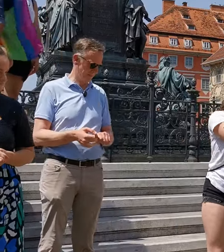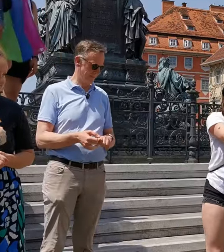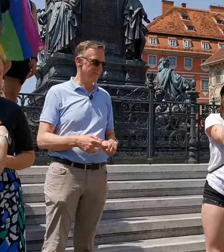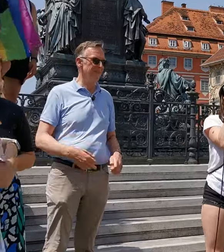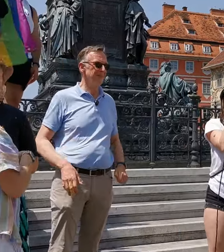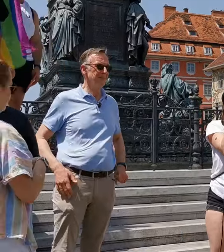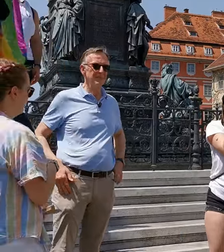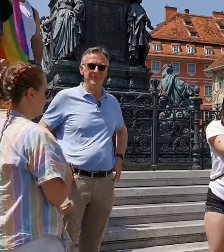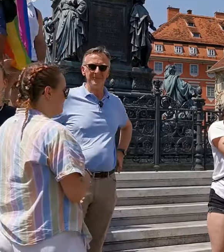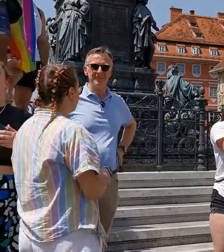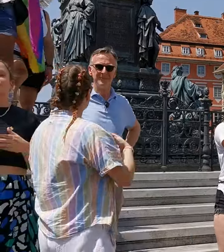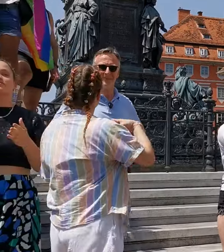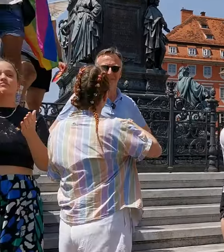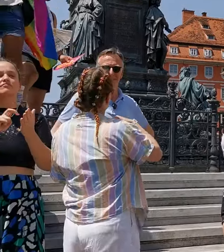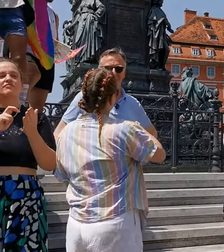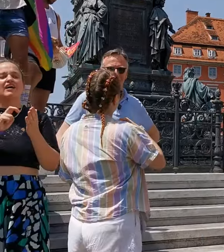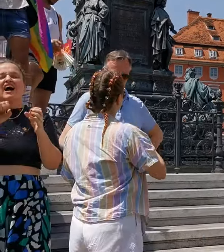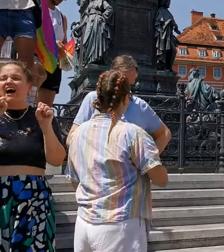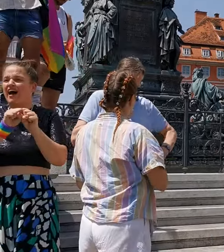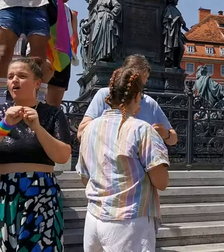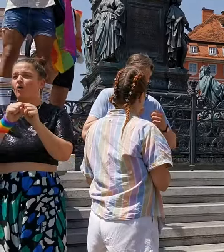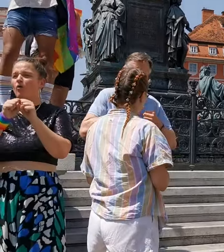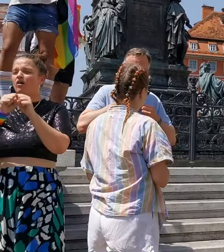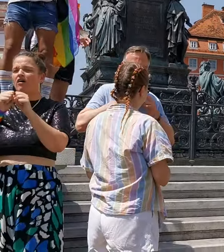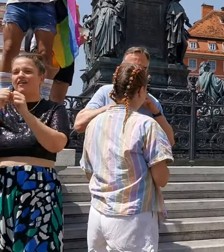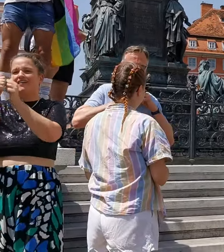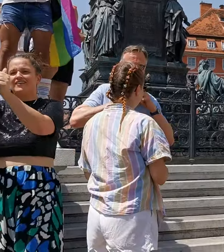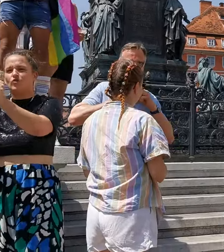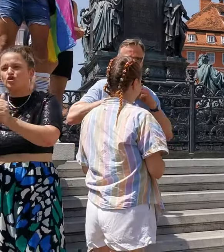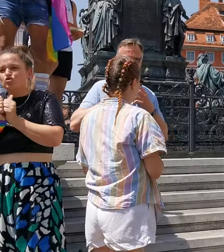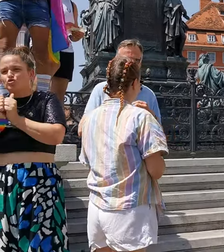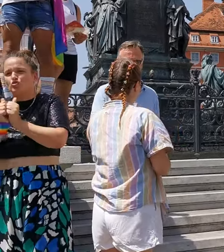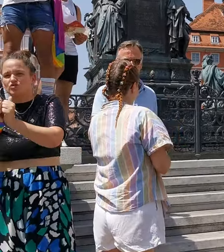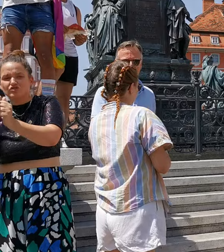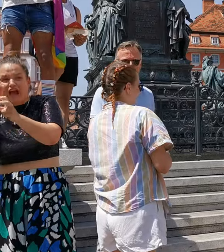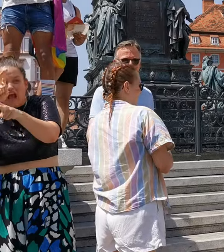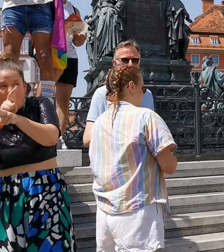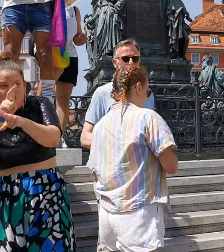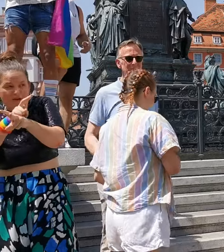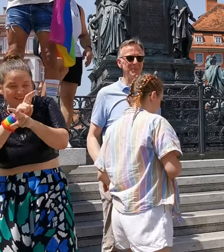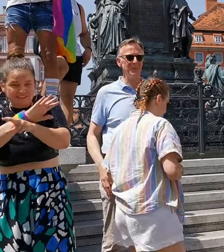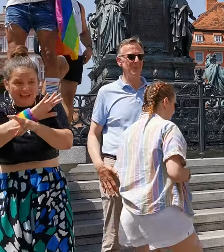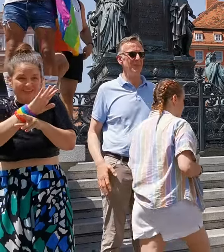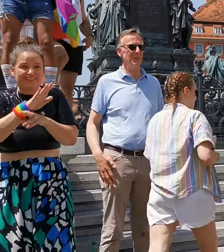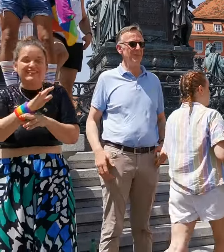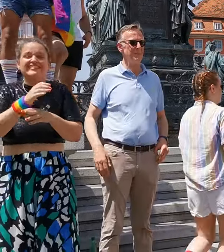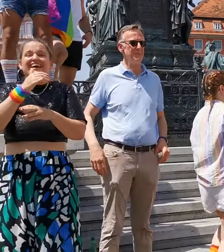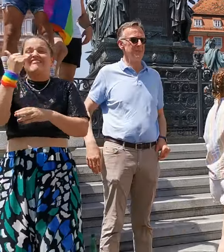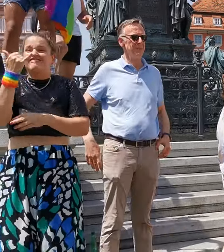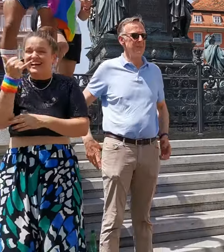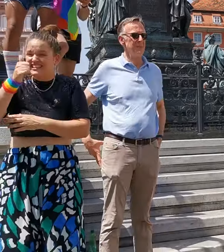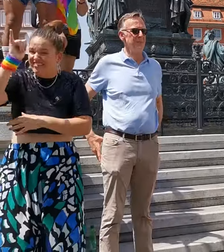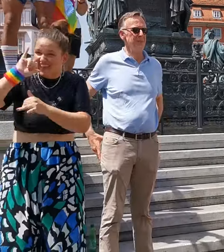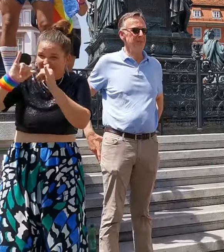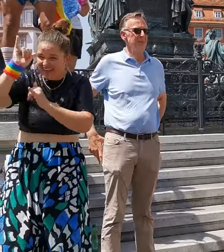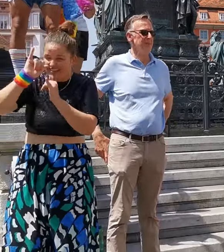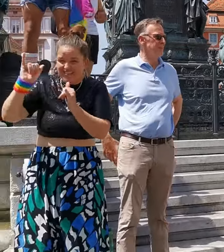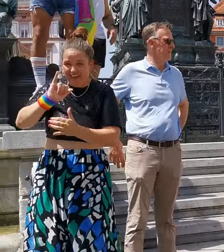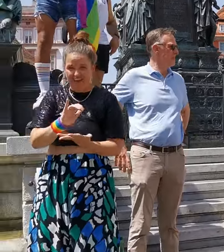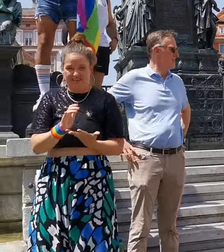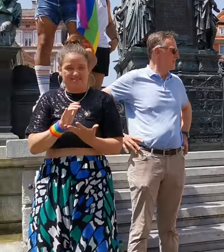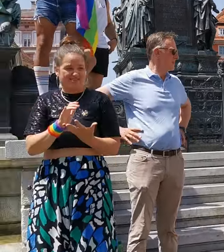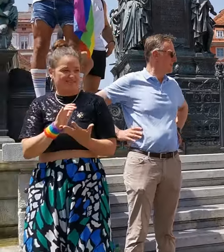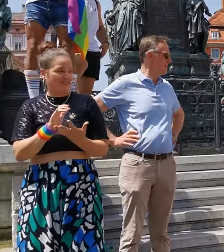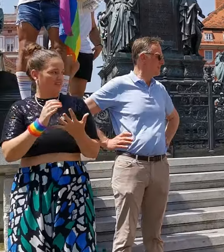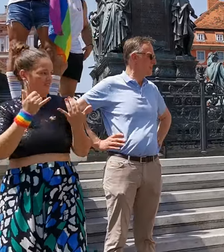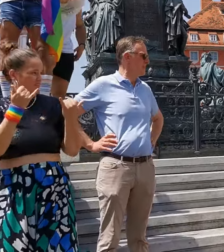Schaut noch einmal aufeinander, bis wir im Park im Volksgarten ankommen. Trinkt schon mal einen Haufen Wasser. Wir werden